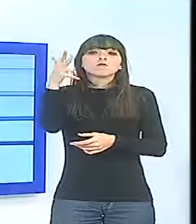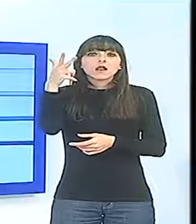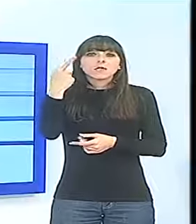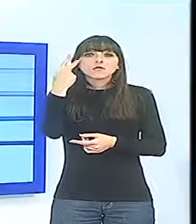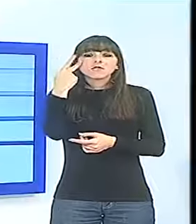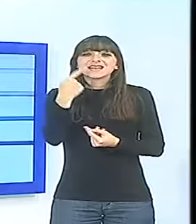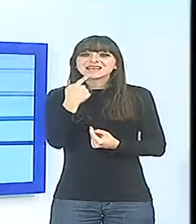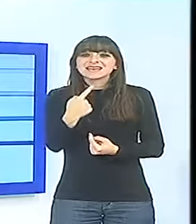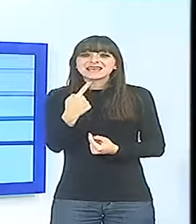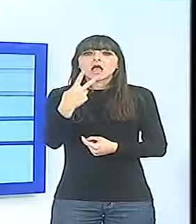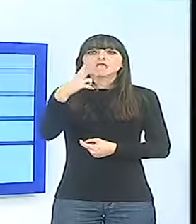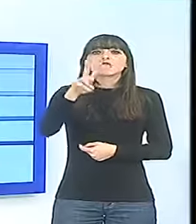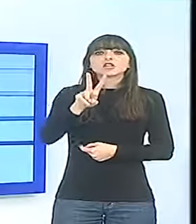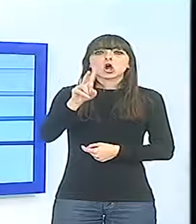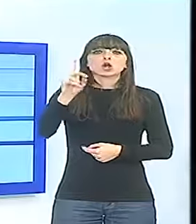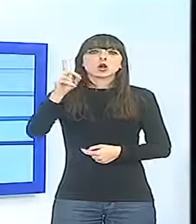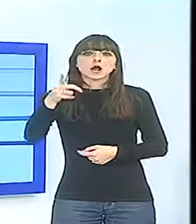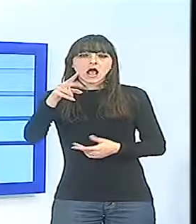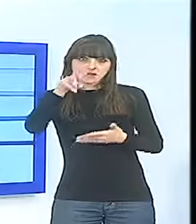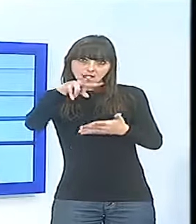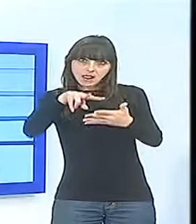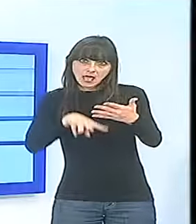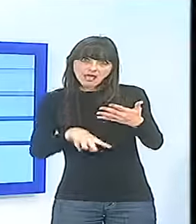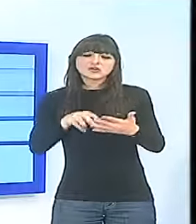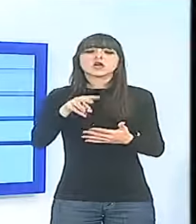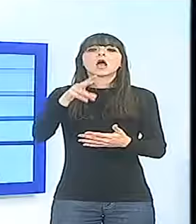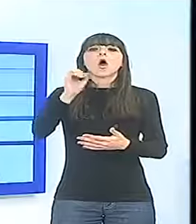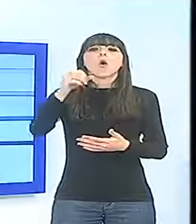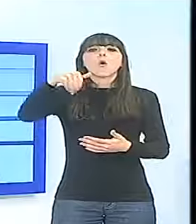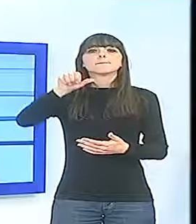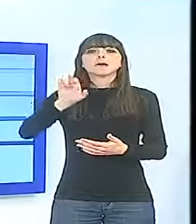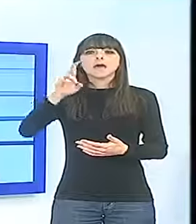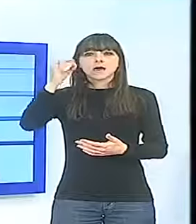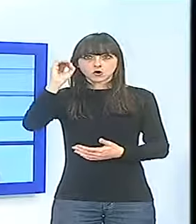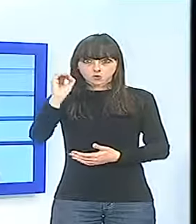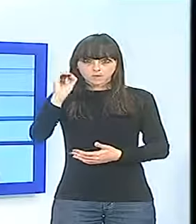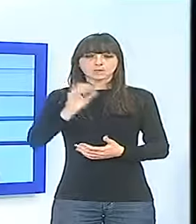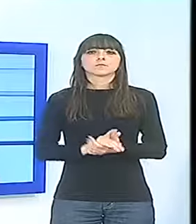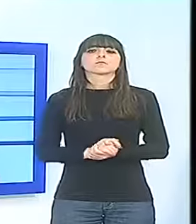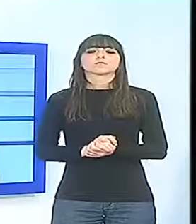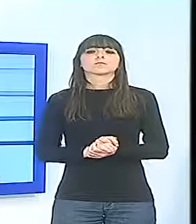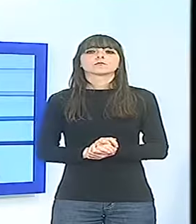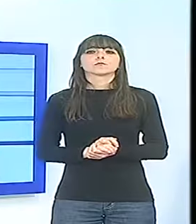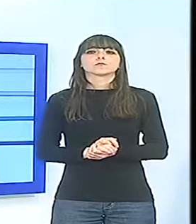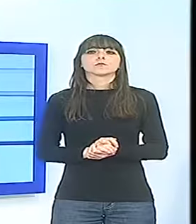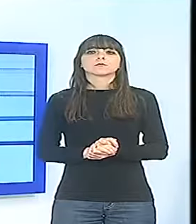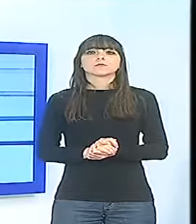c'era anche Vittorio Gassman che leggeva i passi del capolavoro di Omero. È tutto per